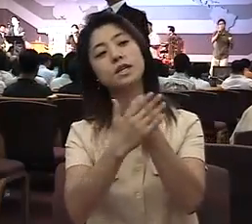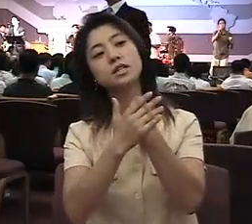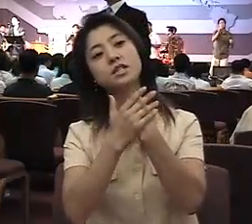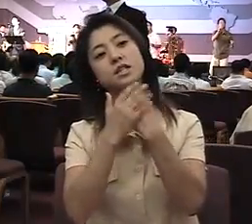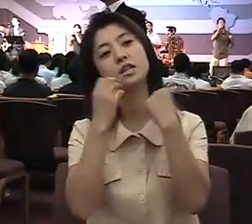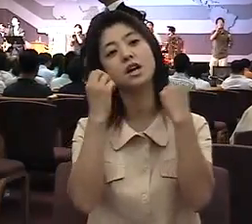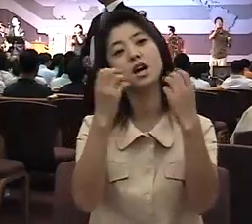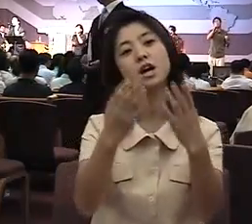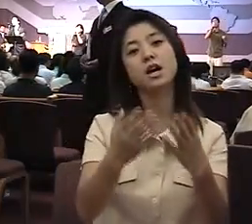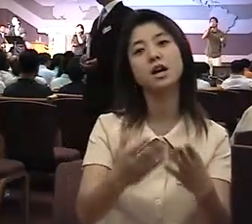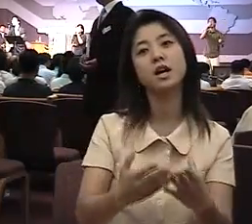근거로이시라